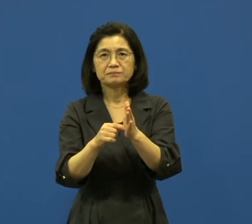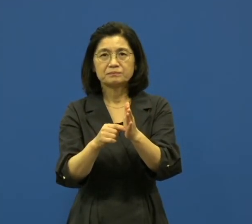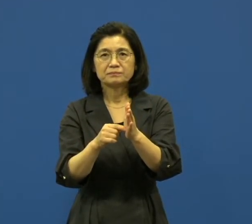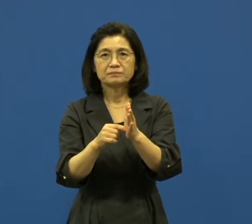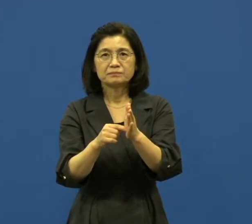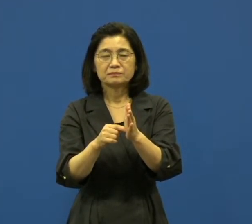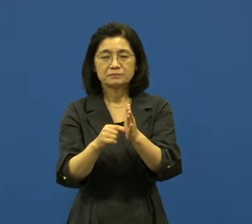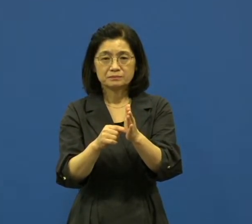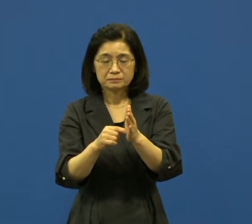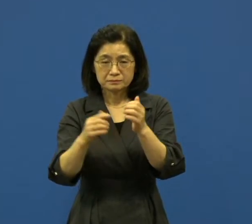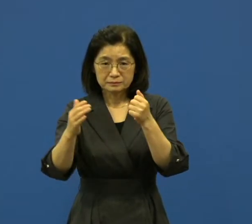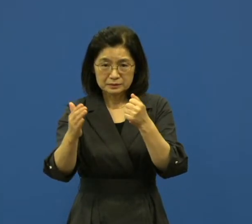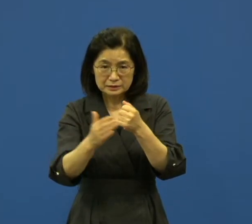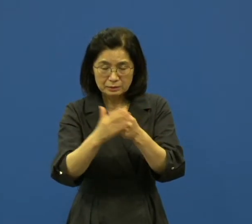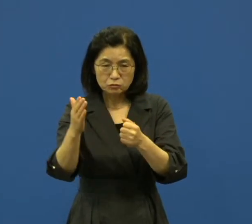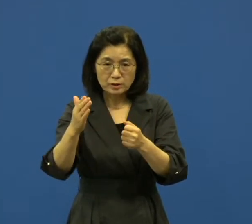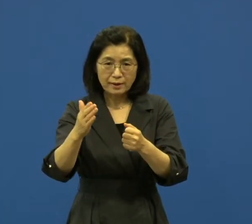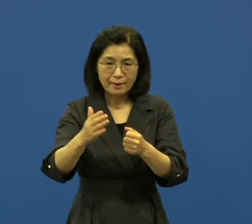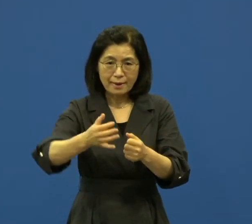좀 비싸도 믿고 사는 거죠.